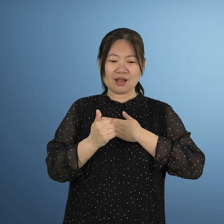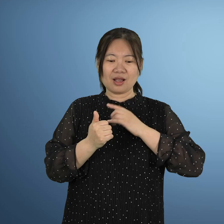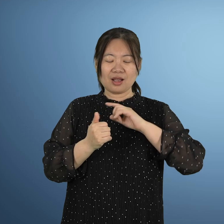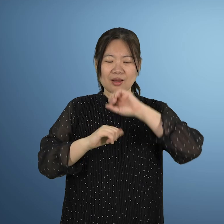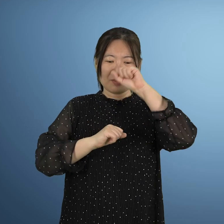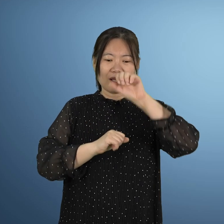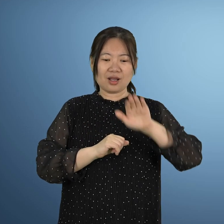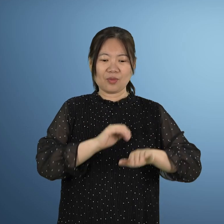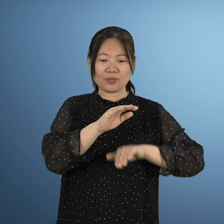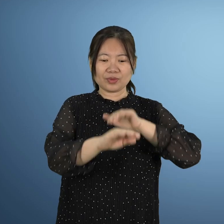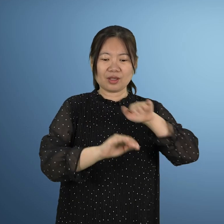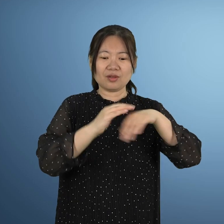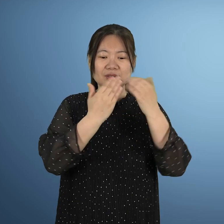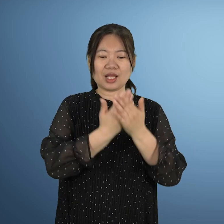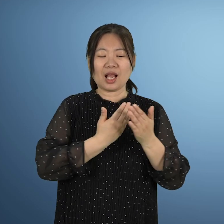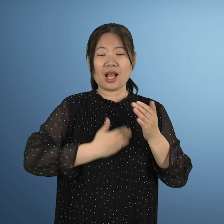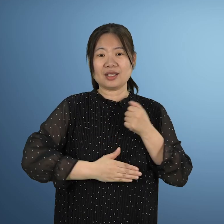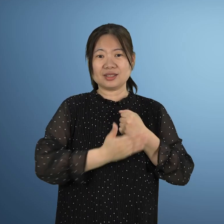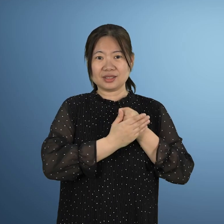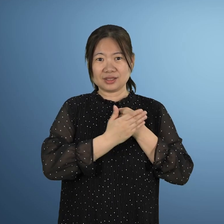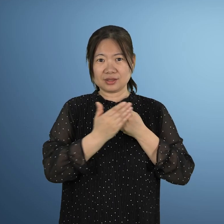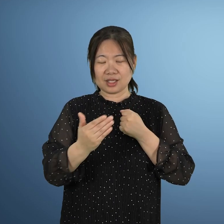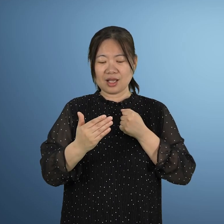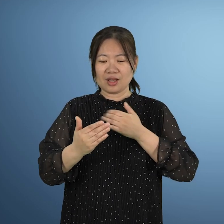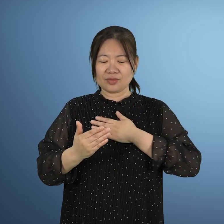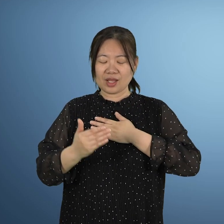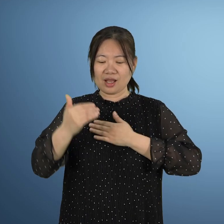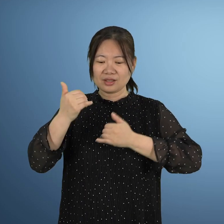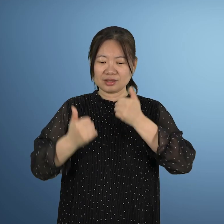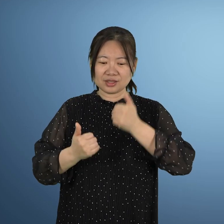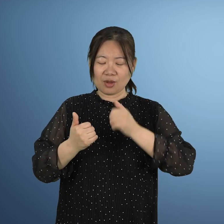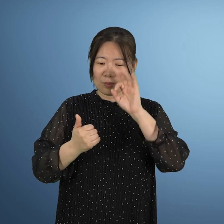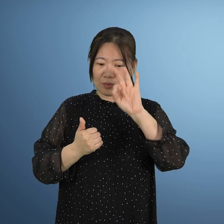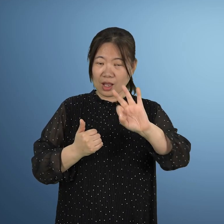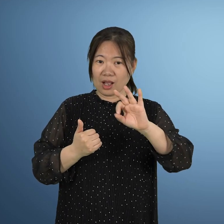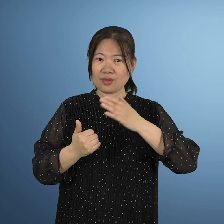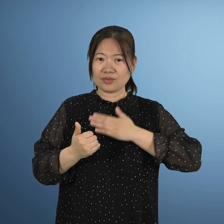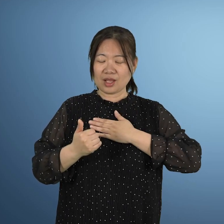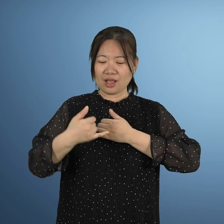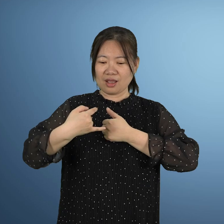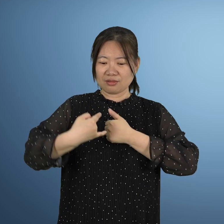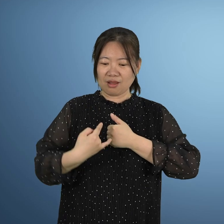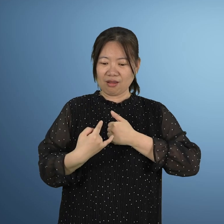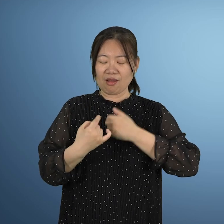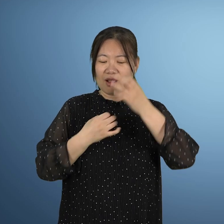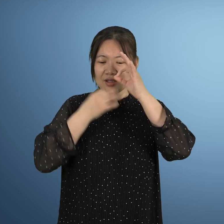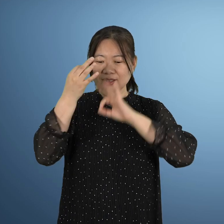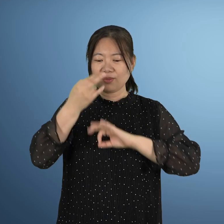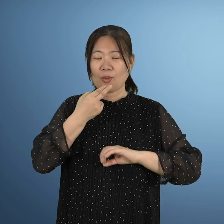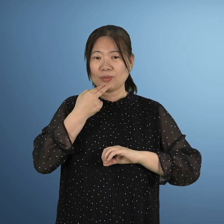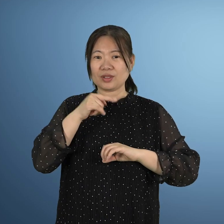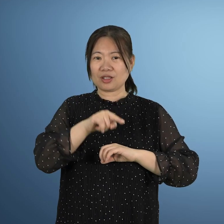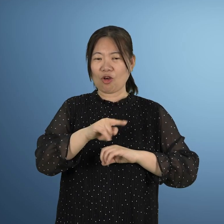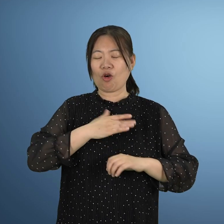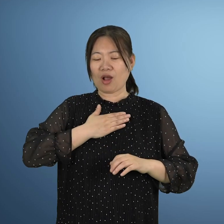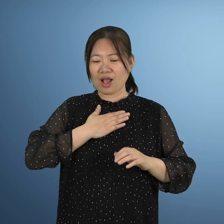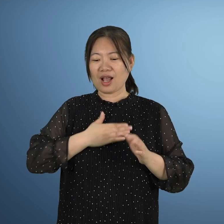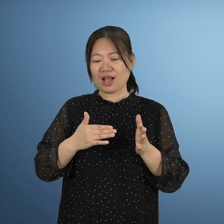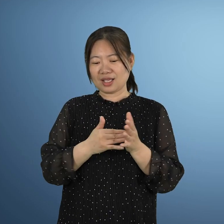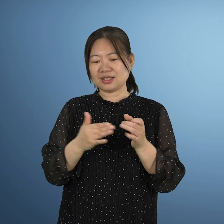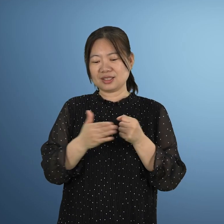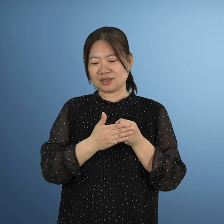옮기는 것을 다 알고 계실 테이니 나를 시험해 보시면 내게 흠이 없다는 것을 아실 수